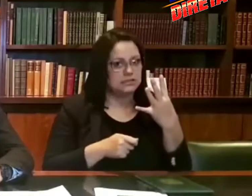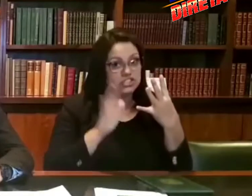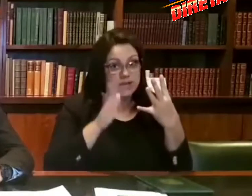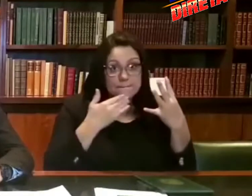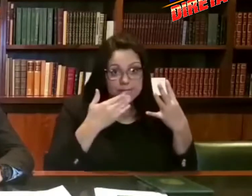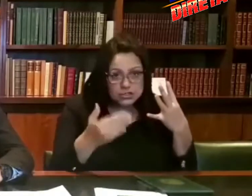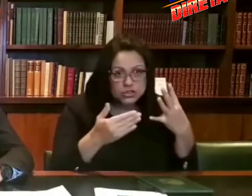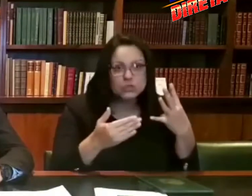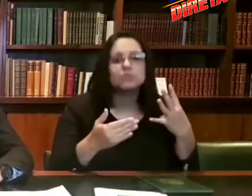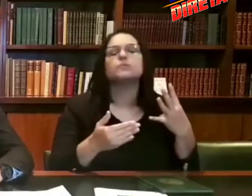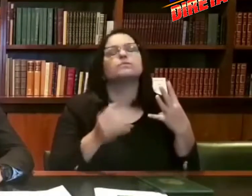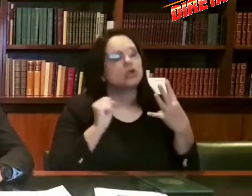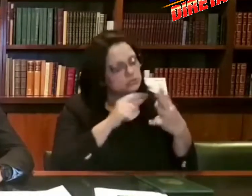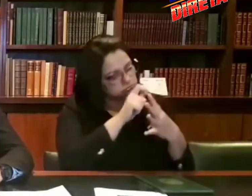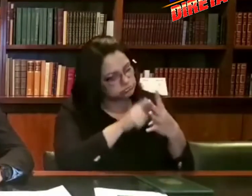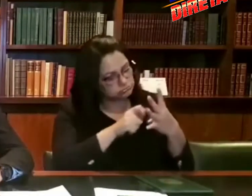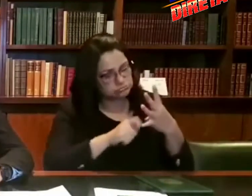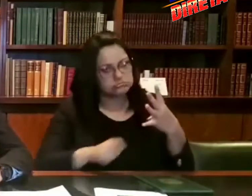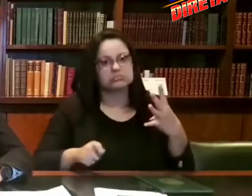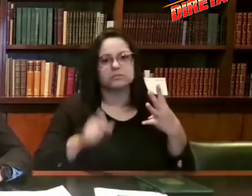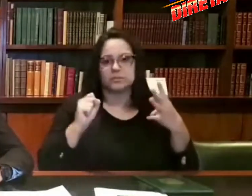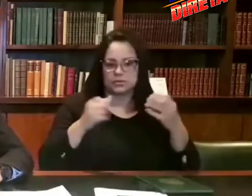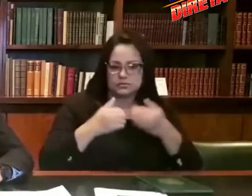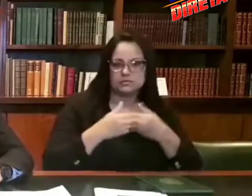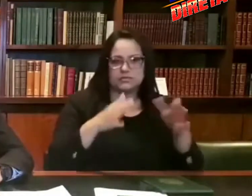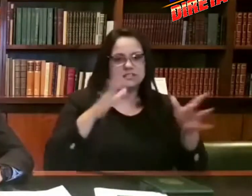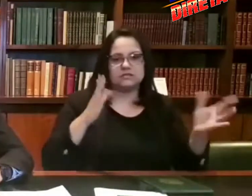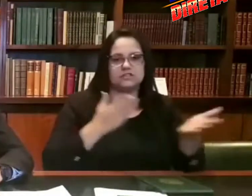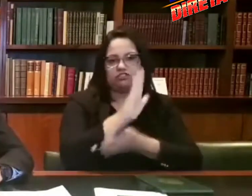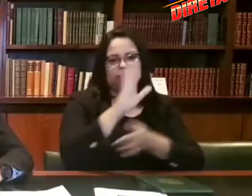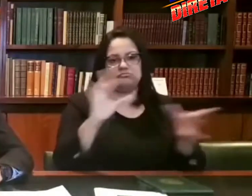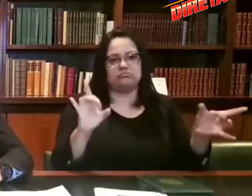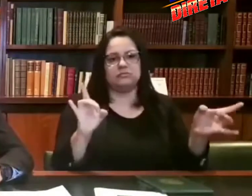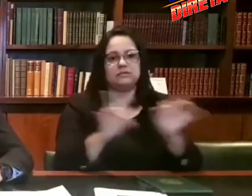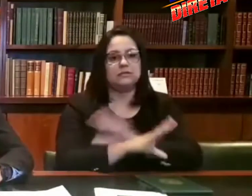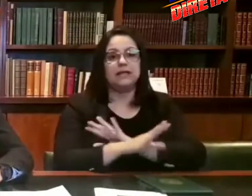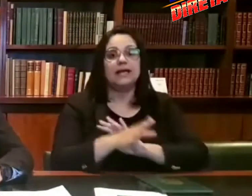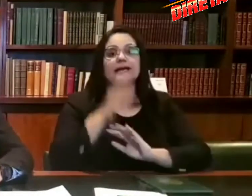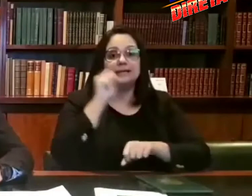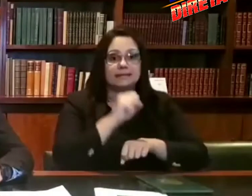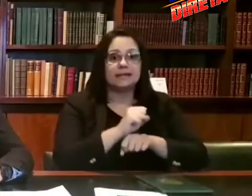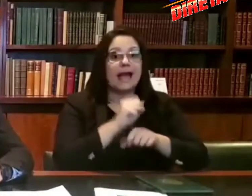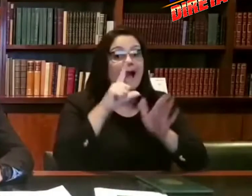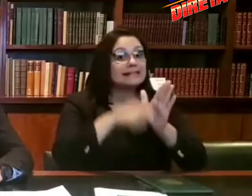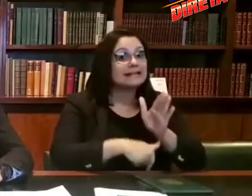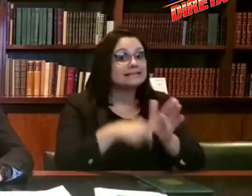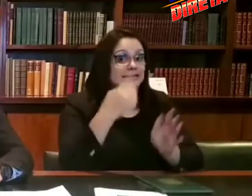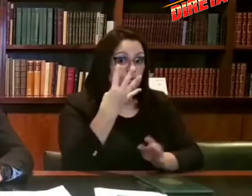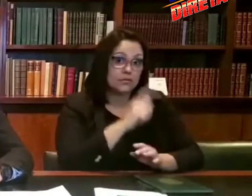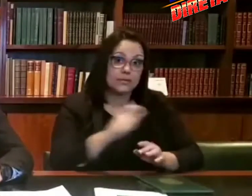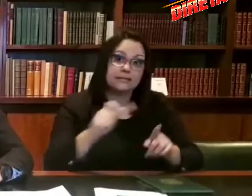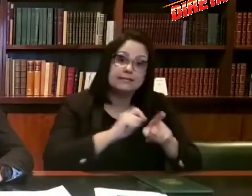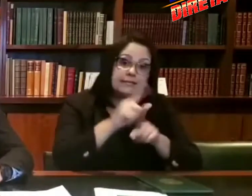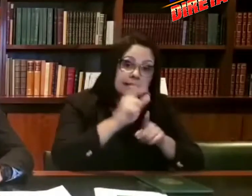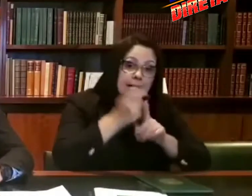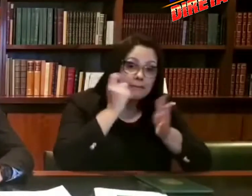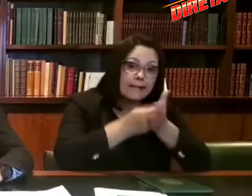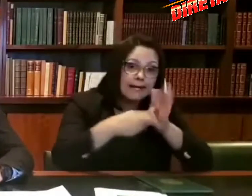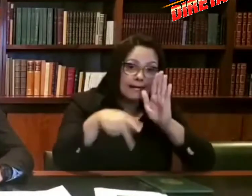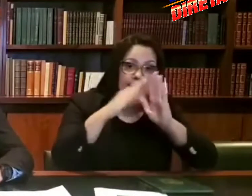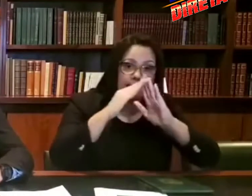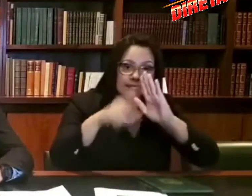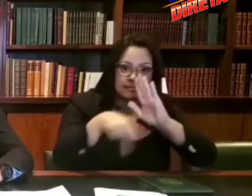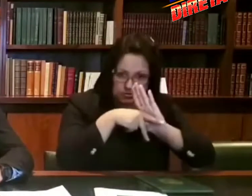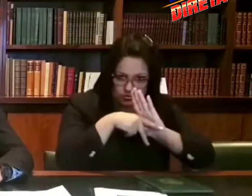4 meses. E quem, porventura, for pedir, agora já é aprovado 4 meses de pausa. Lembrando só, presidente, que uma circular do